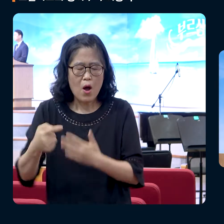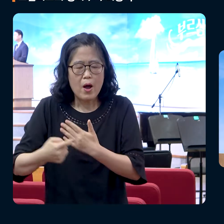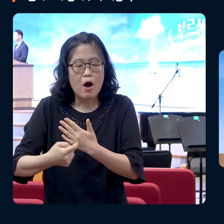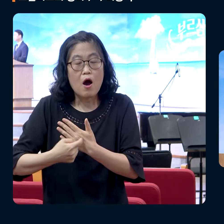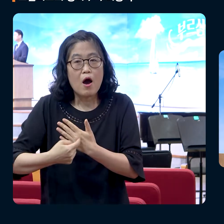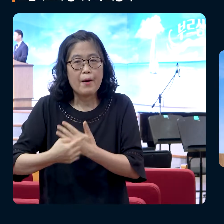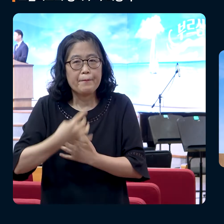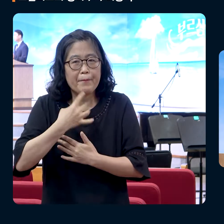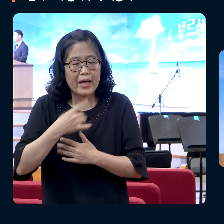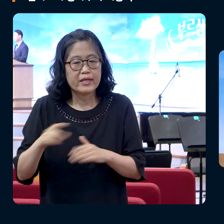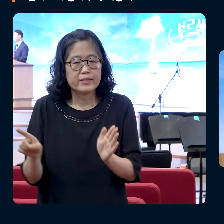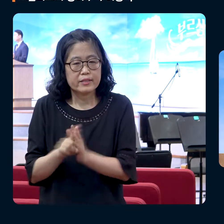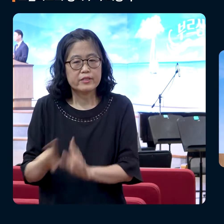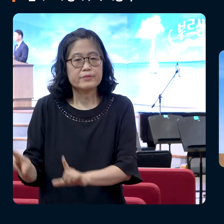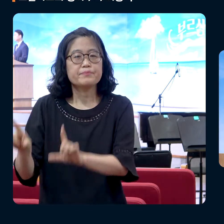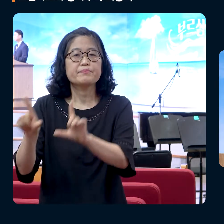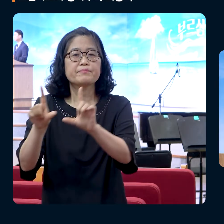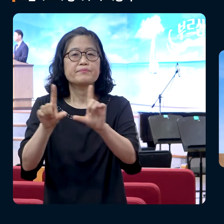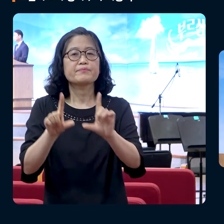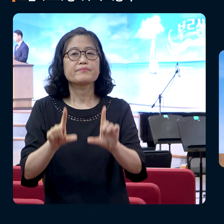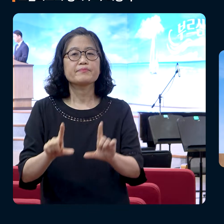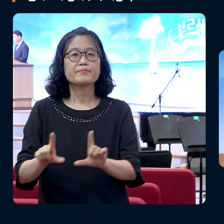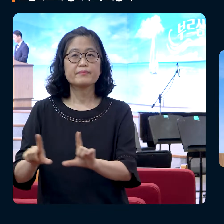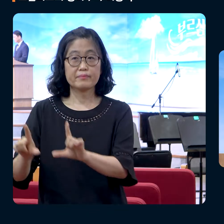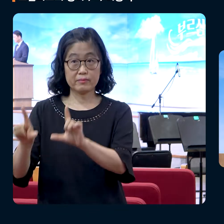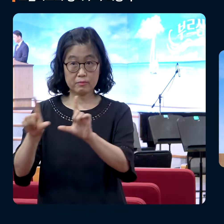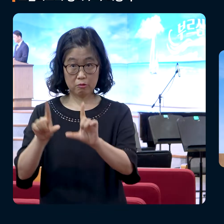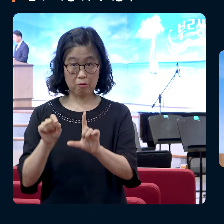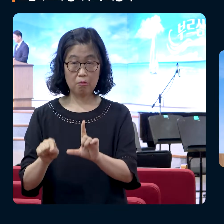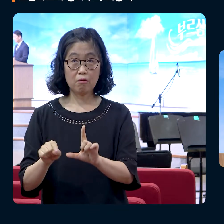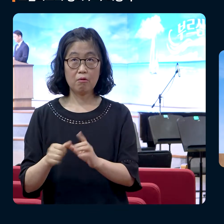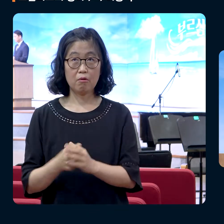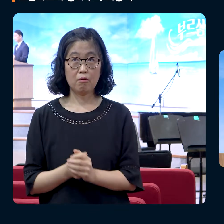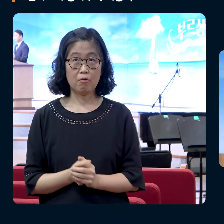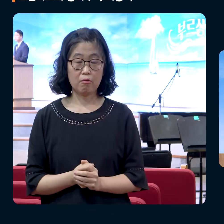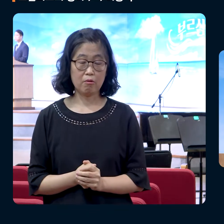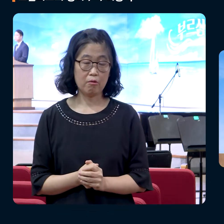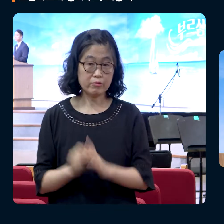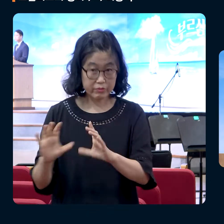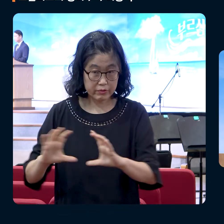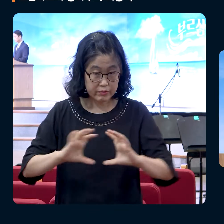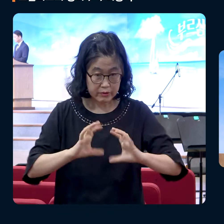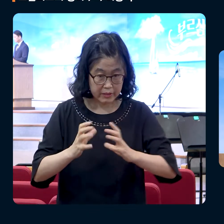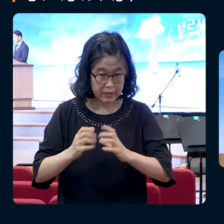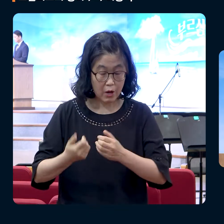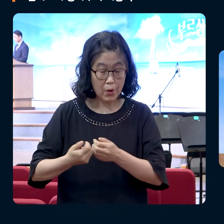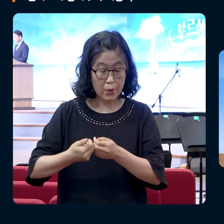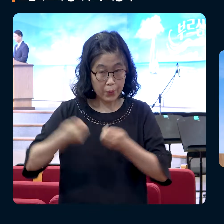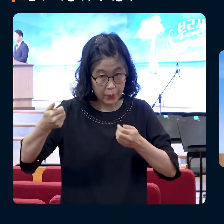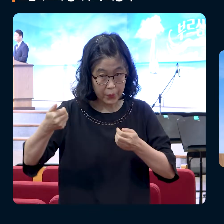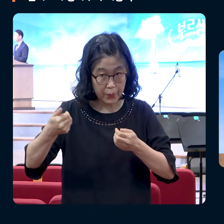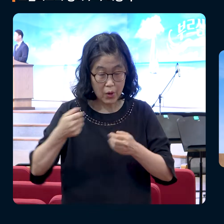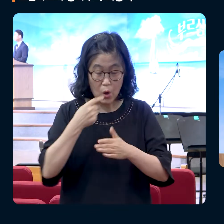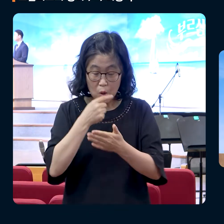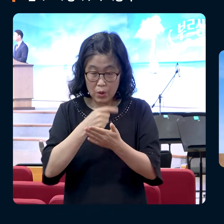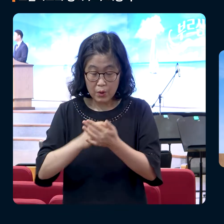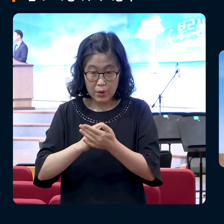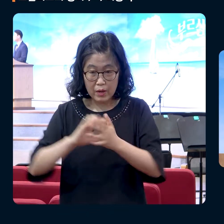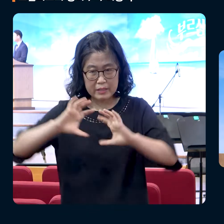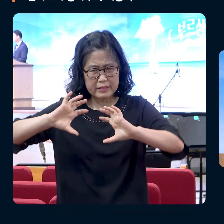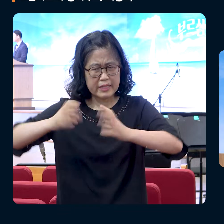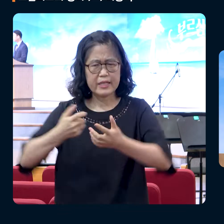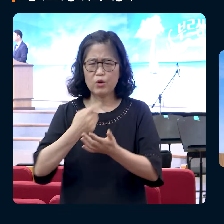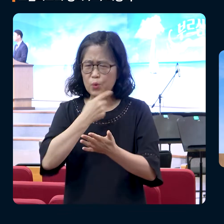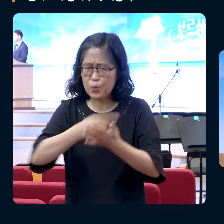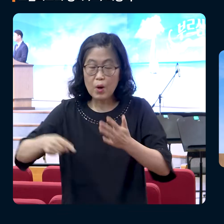신앙적인 모습만 좀 내 마음 가운데, 내 삶 가운데 좀 담아내고 이 세상 가운데 손해를 보지 않고자 세상과 별반 다를